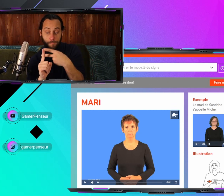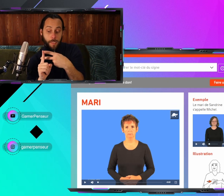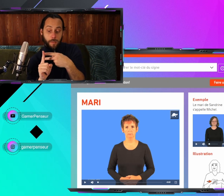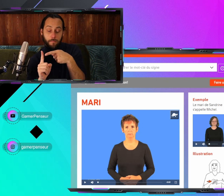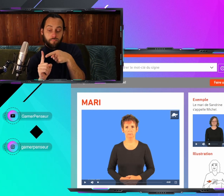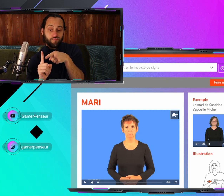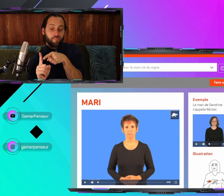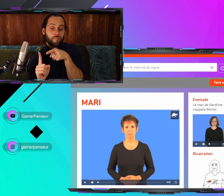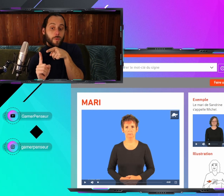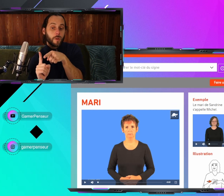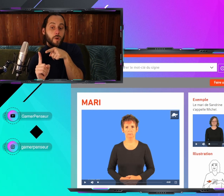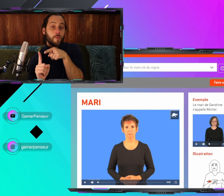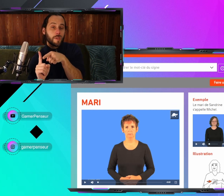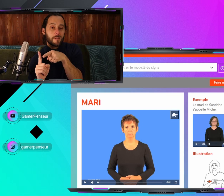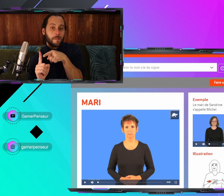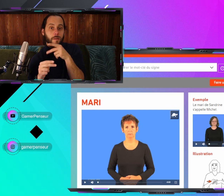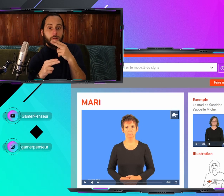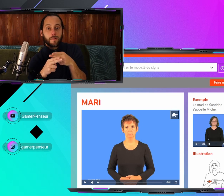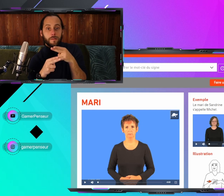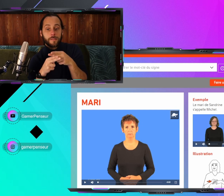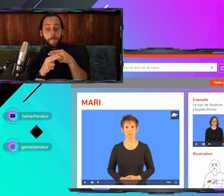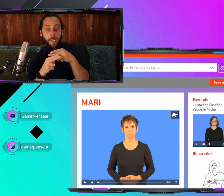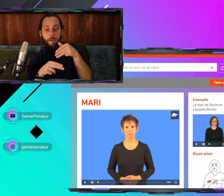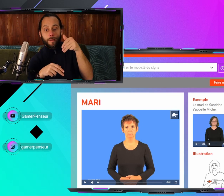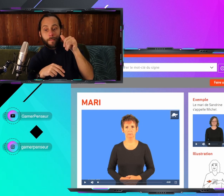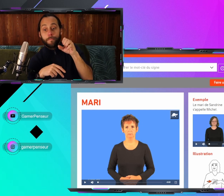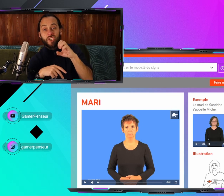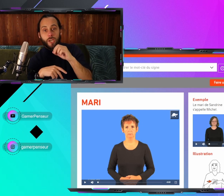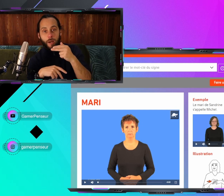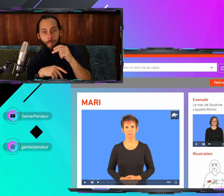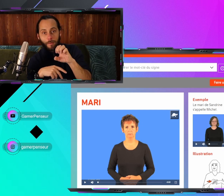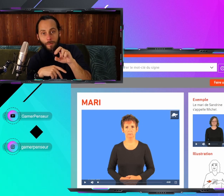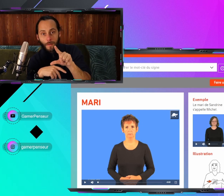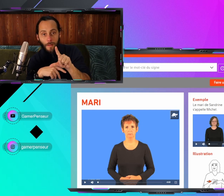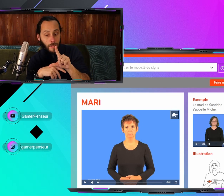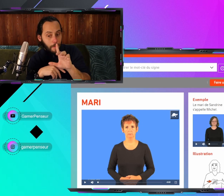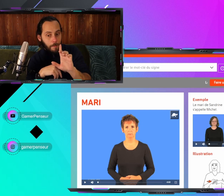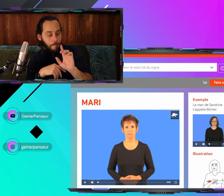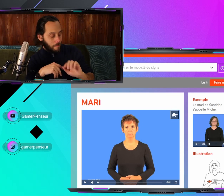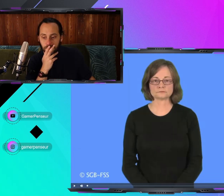Marie Pi. Lui s'appelle